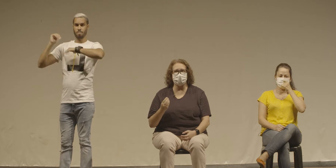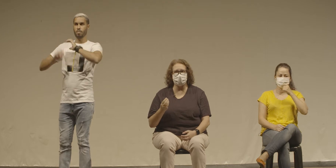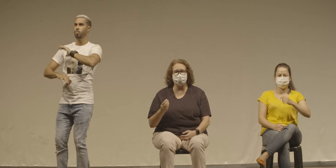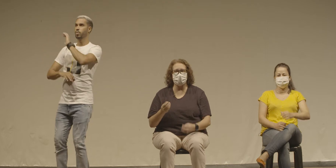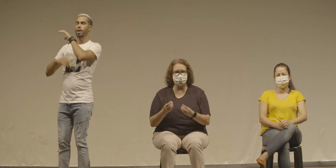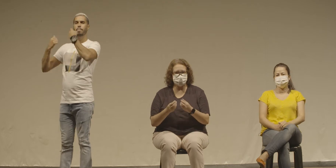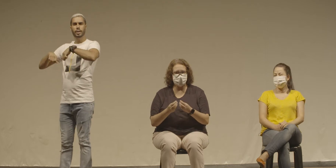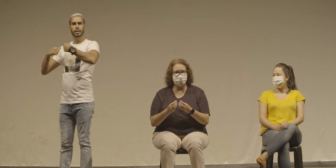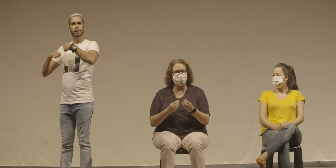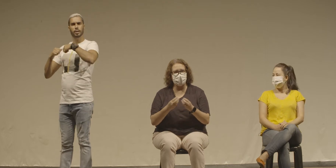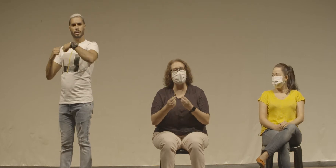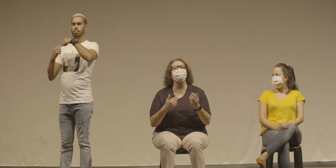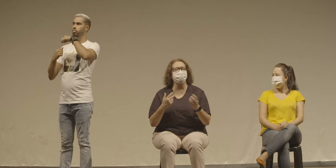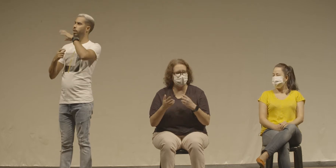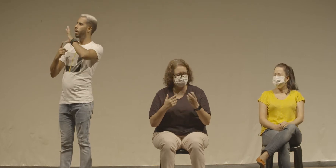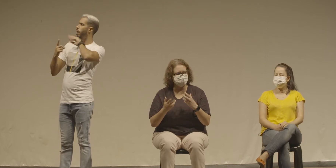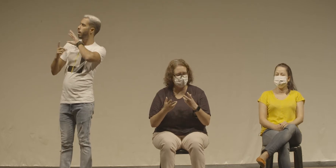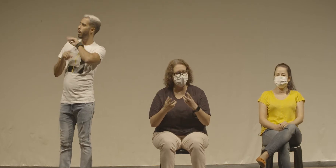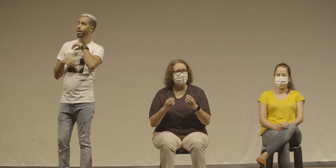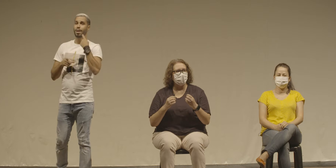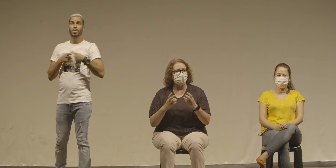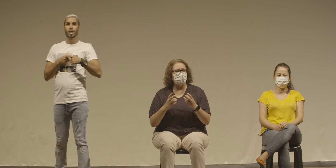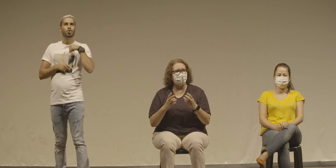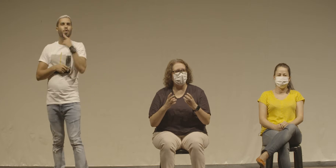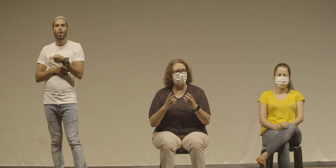que aquele esporte tenha uma pegada, digamos assim,